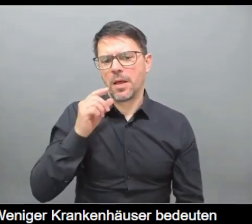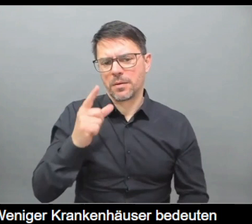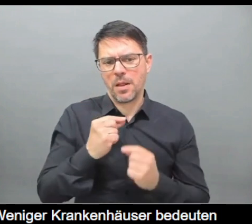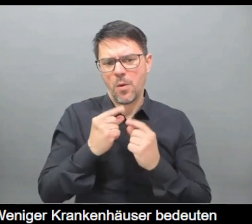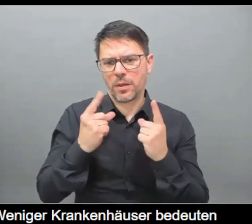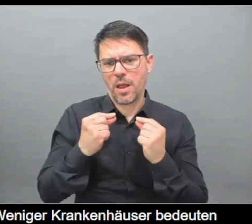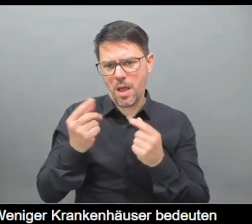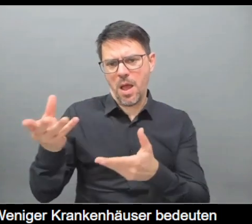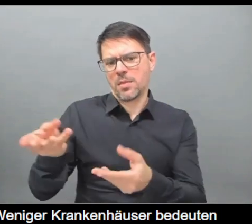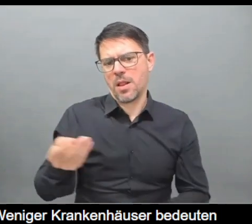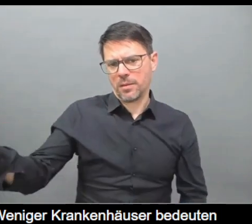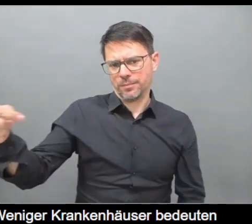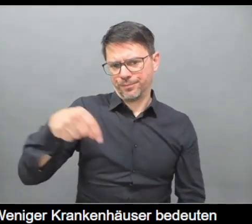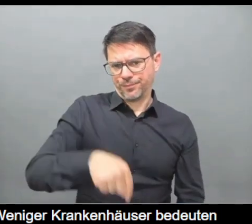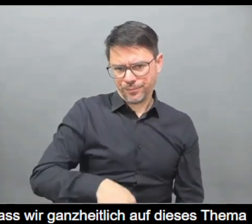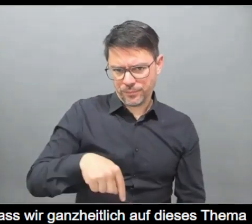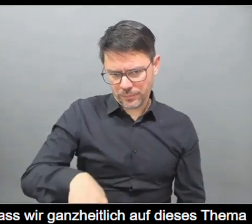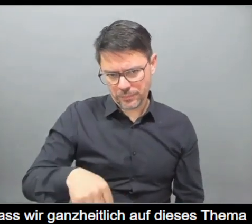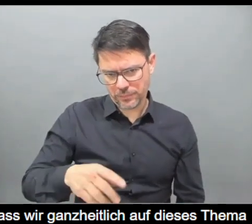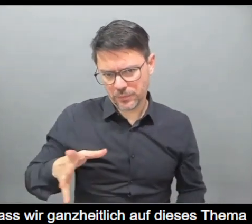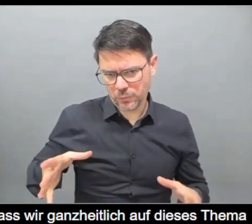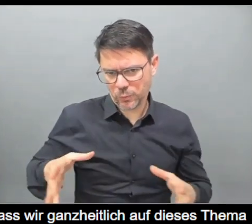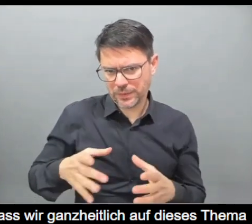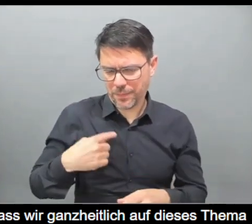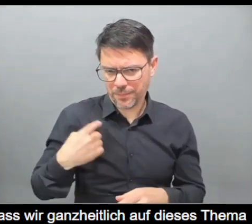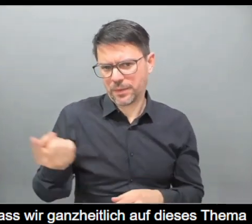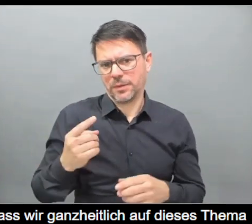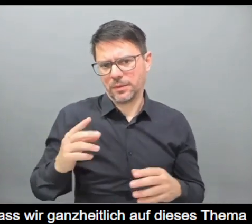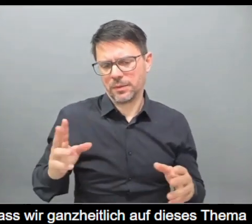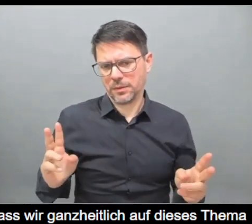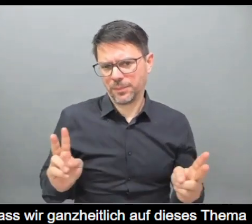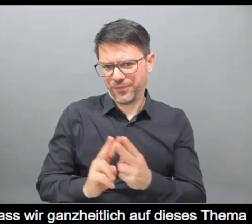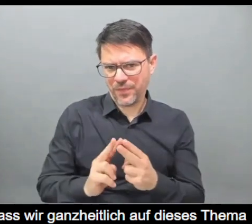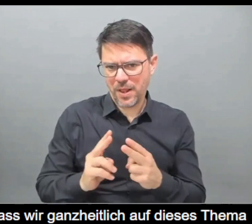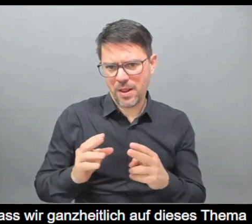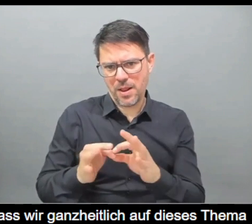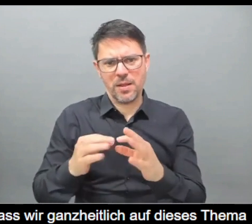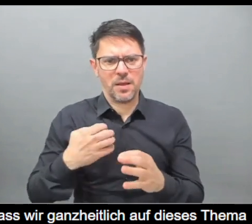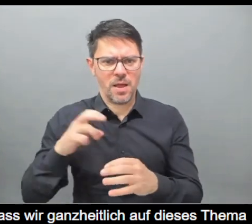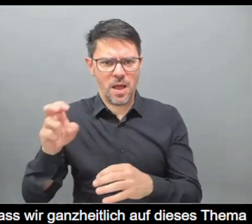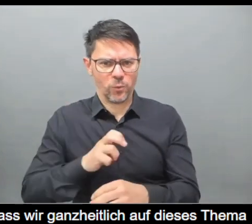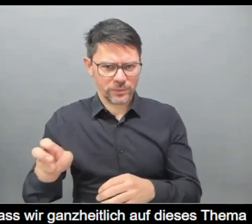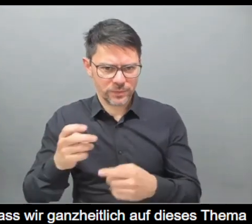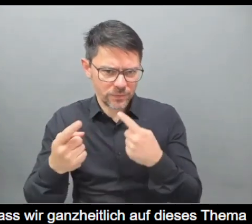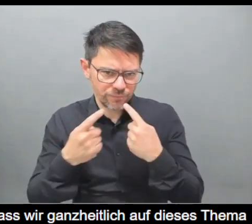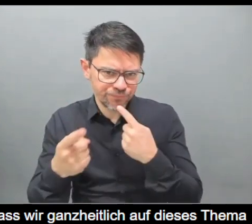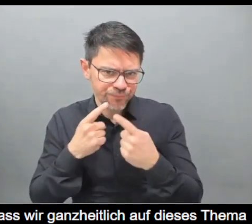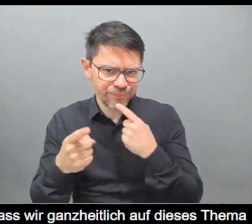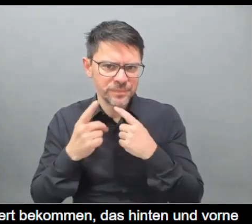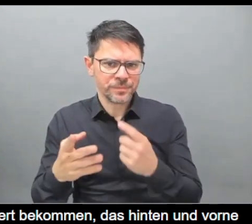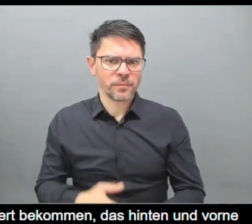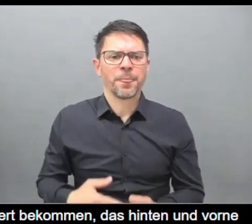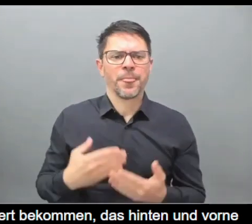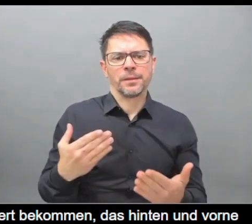nochmal. Wo kommt das Geld her in der Zukunft, das für die Krankenhausfinanzierung notwendig ist und das auch der Bund in der Verantwortung mit